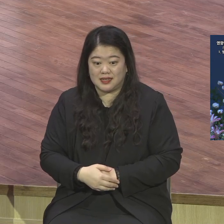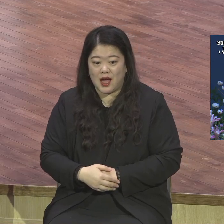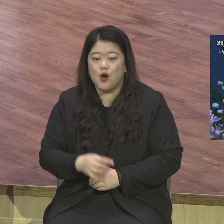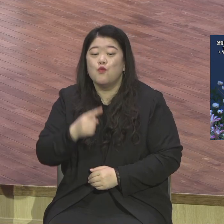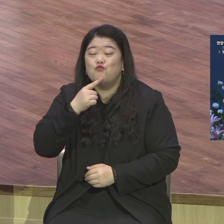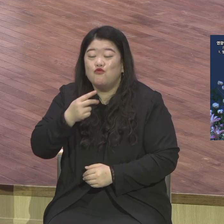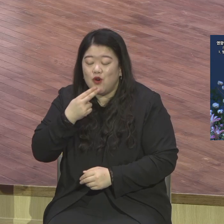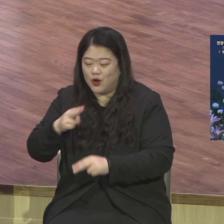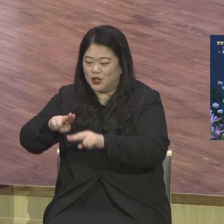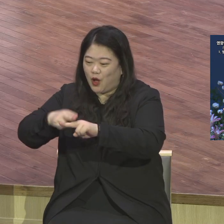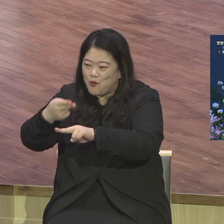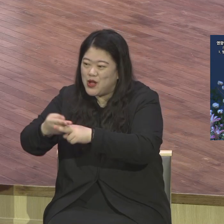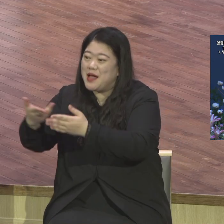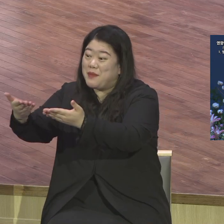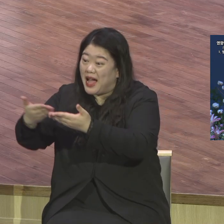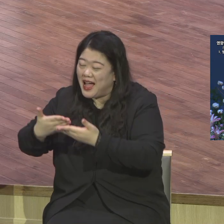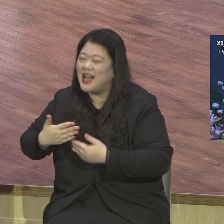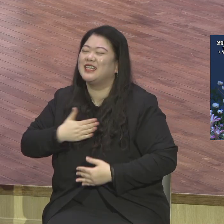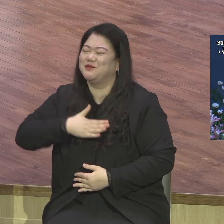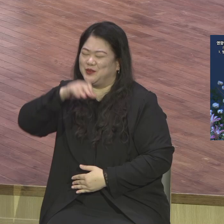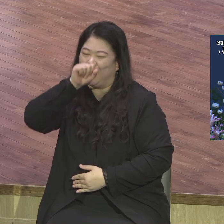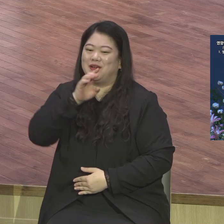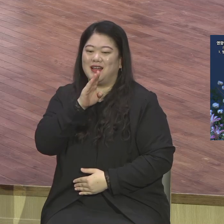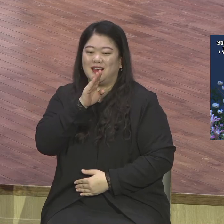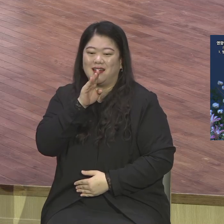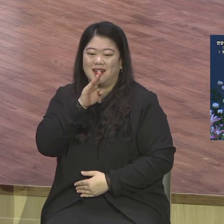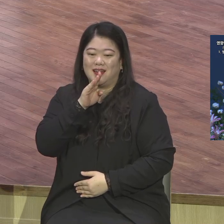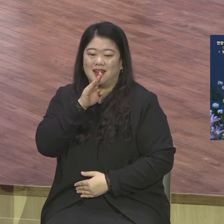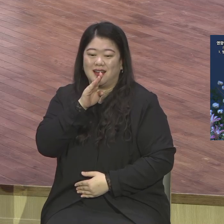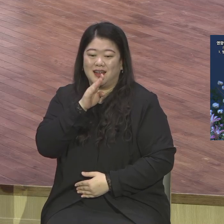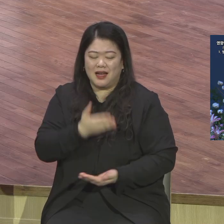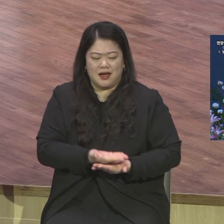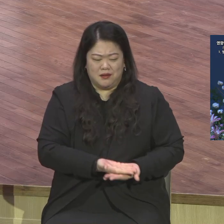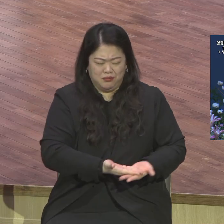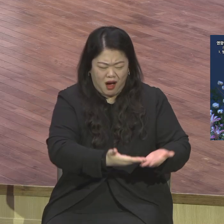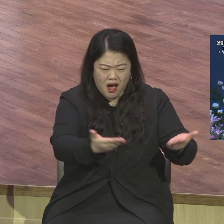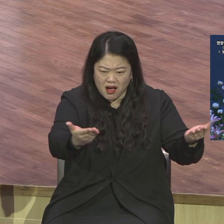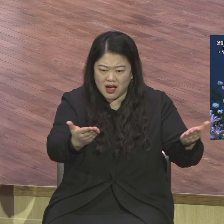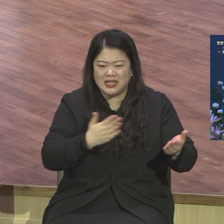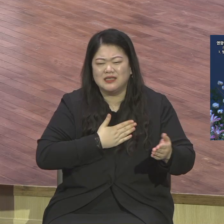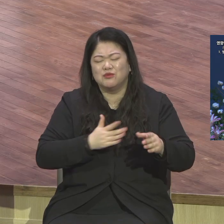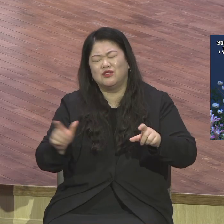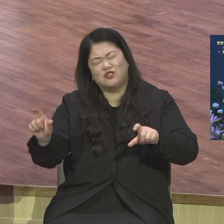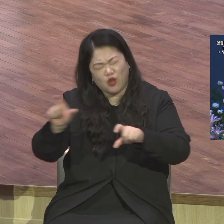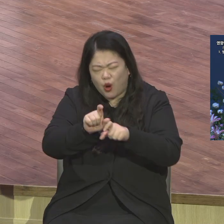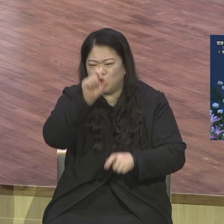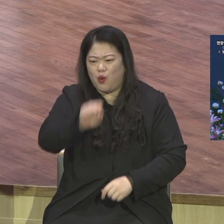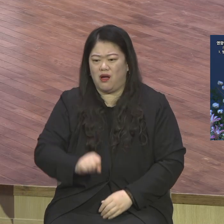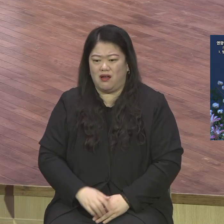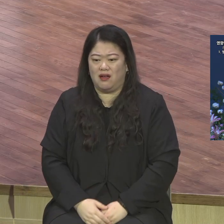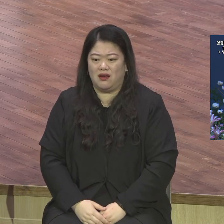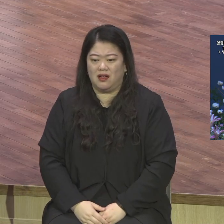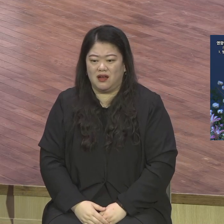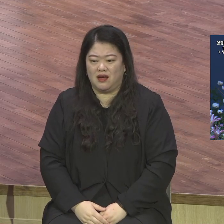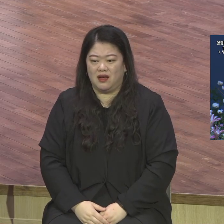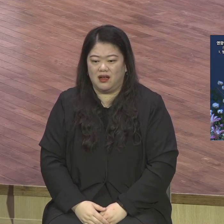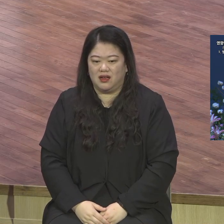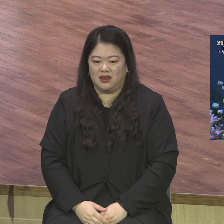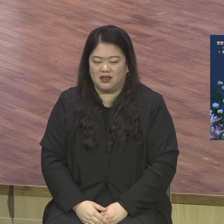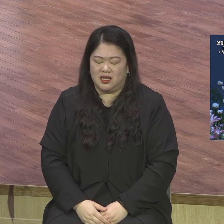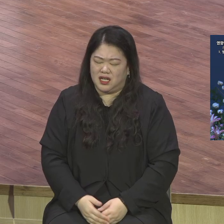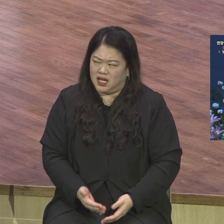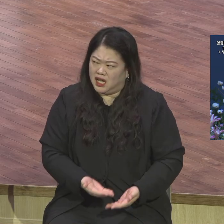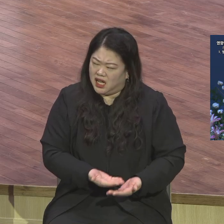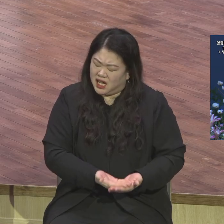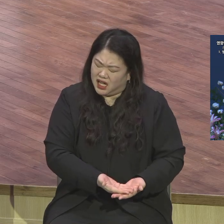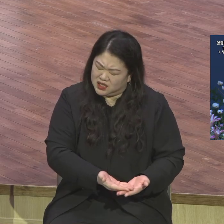받는 것도 좋지요. 근데 주는 게 더 좋아. 다시 말해서 우리가 하나님의 자녀라고 하는